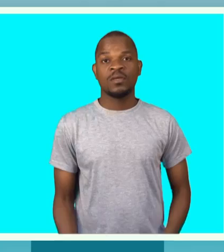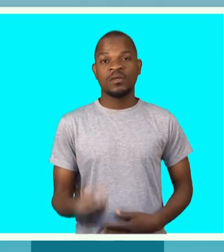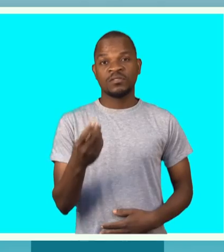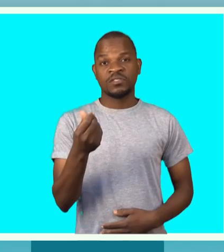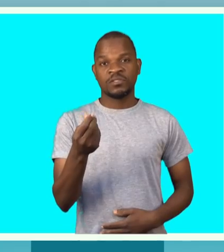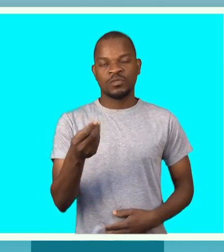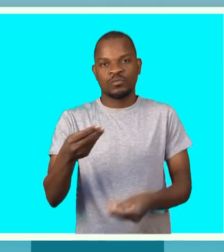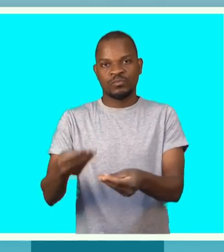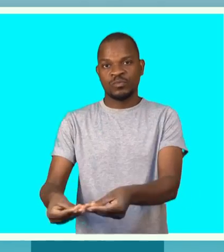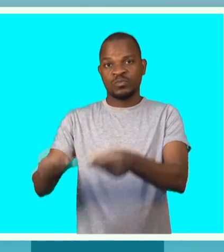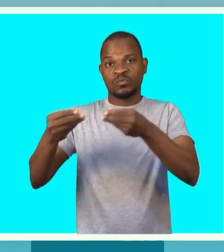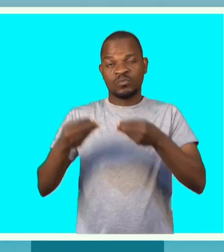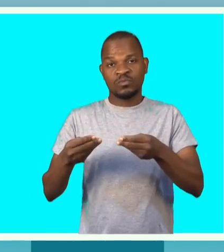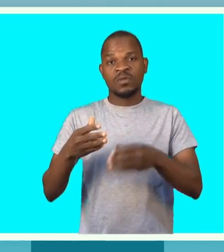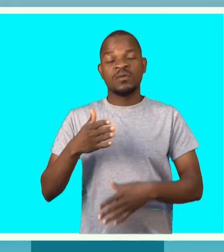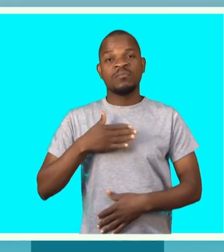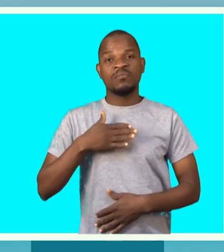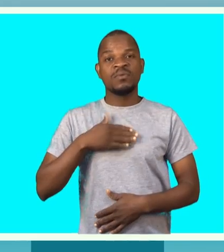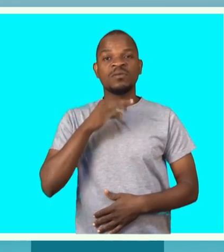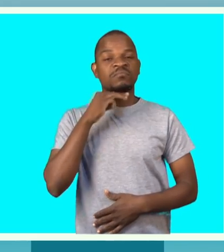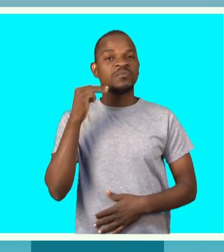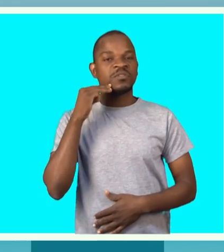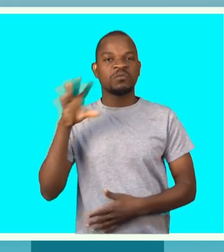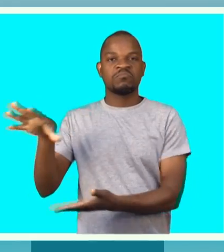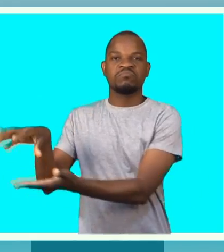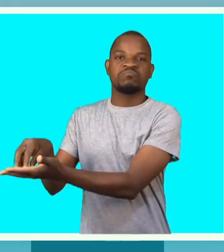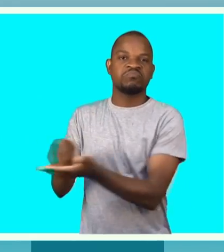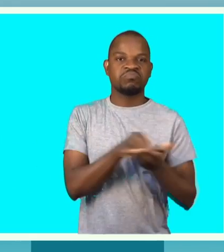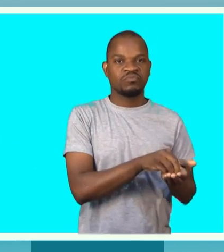Quando ele sobe o dinheiro, ela leva.